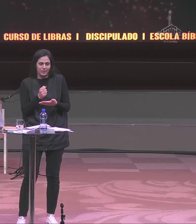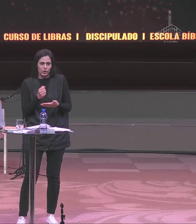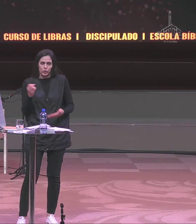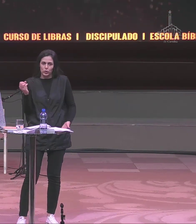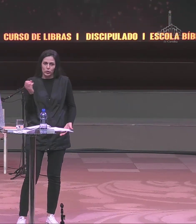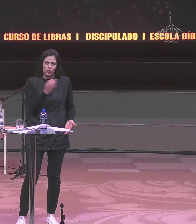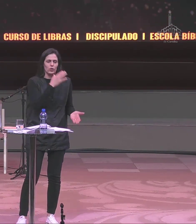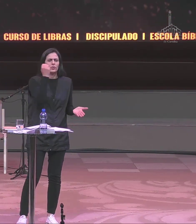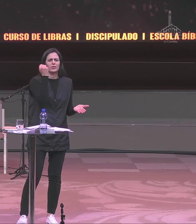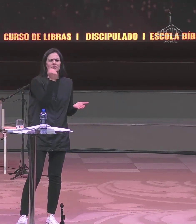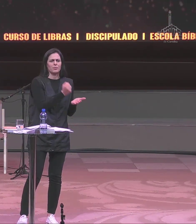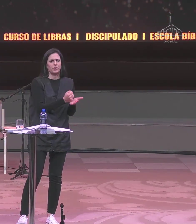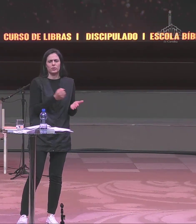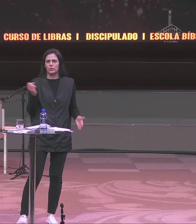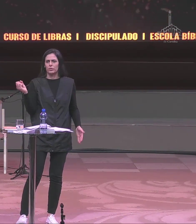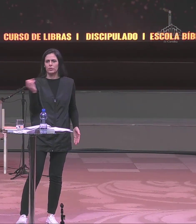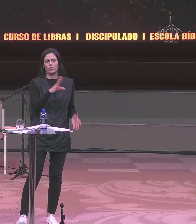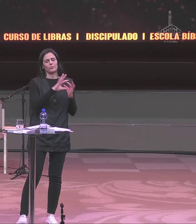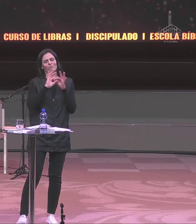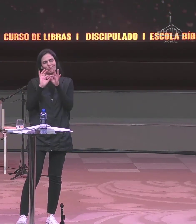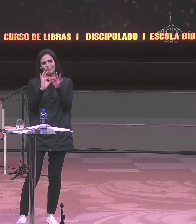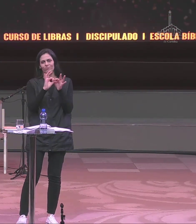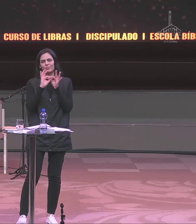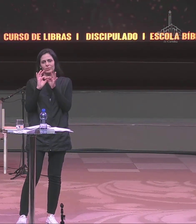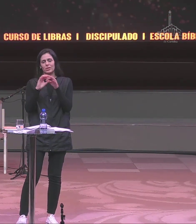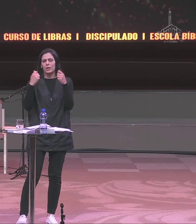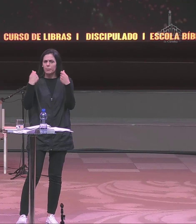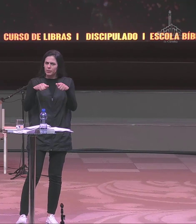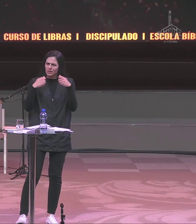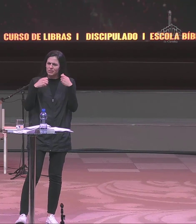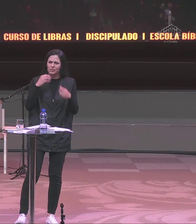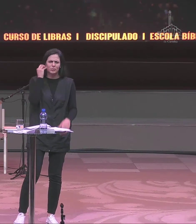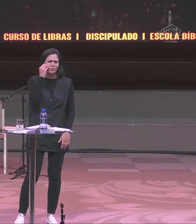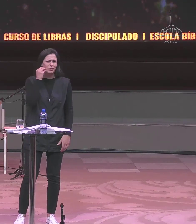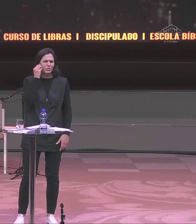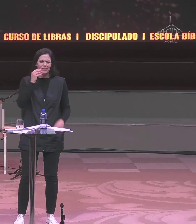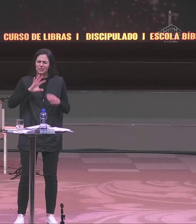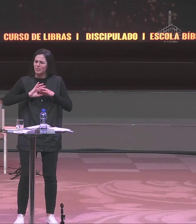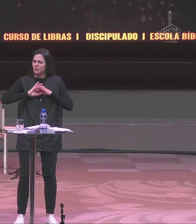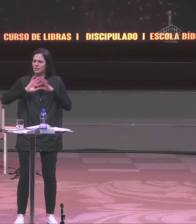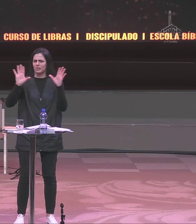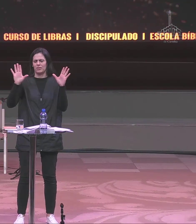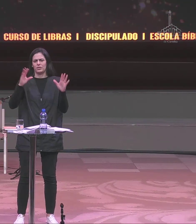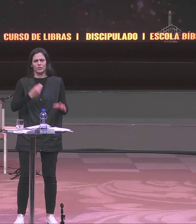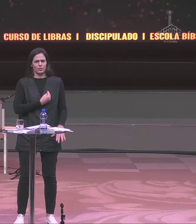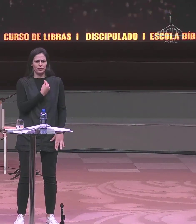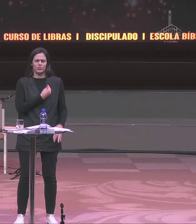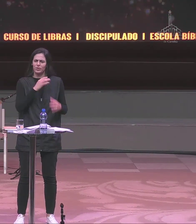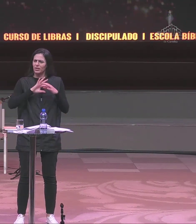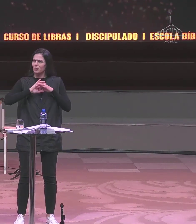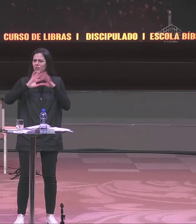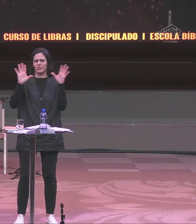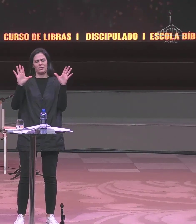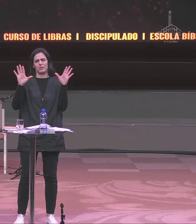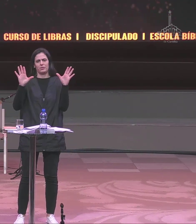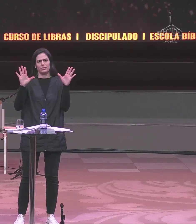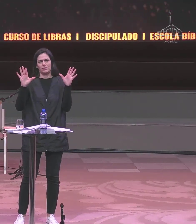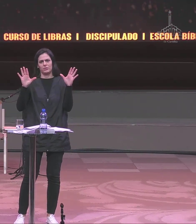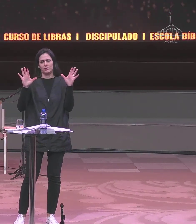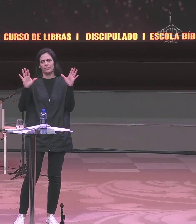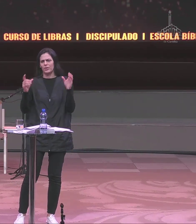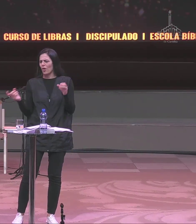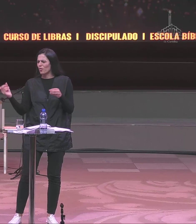esses dias eu estava lendo num livro, eu não sei agora onde que eu li, se foi num livro, se foi num devocional, está vendo que a minha memória é ruim. E a gente